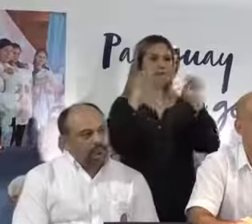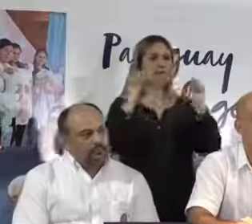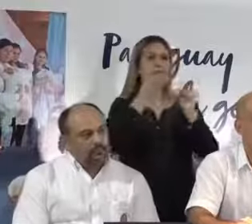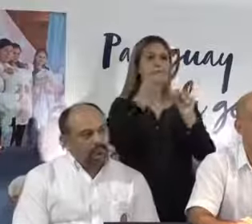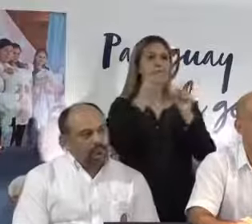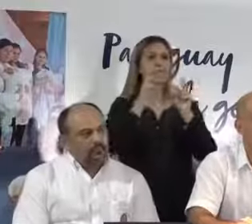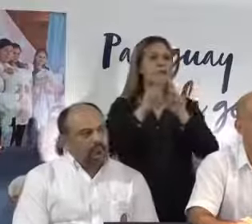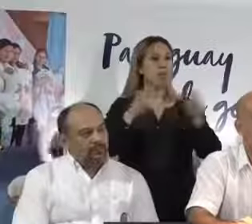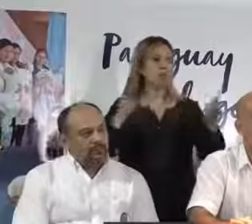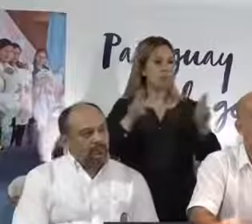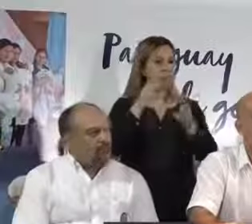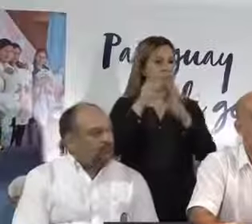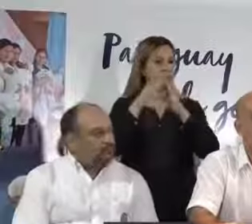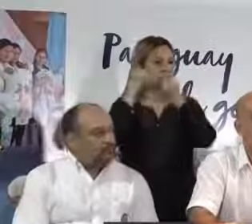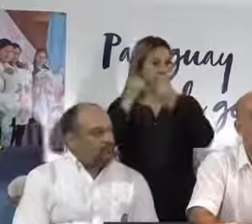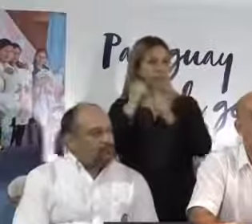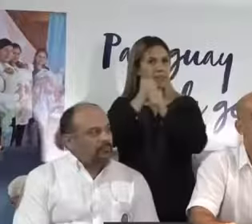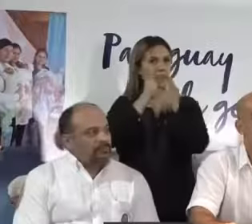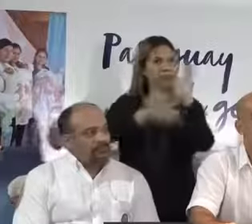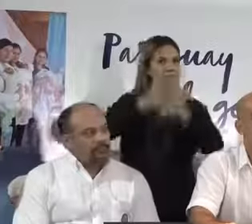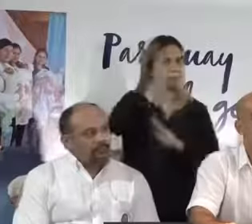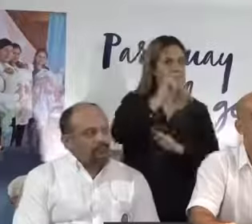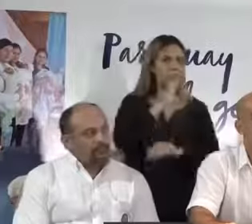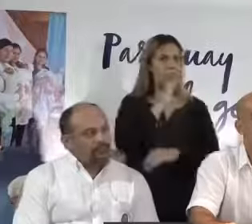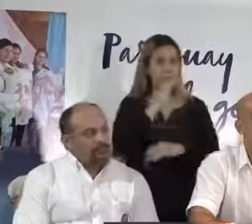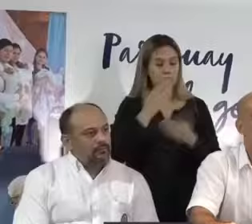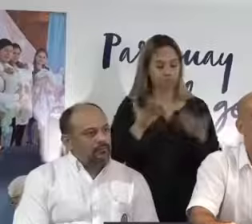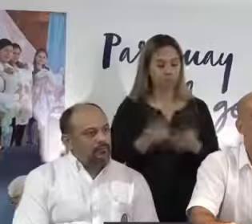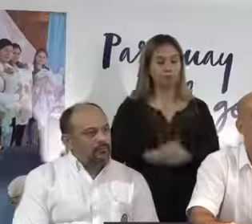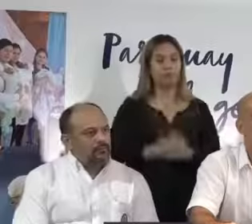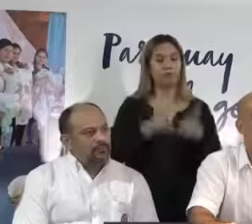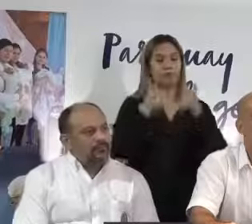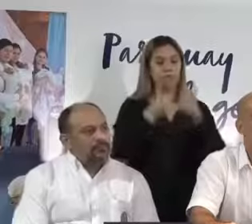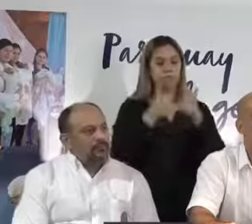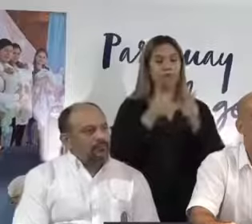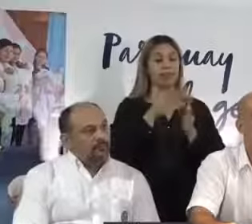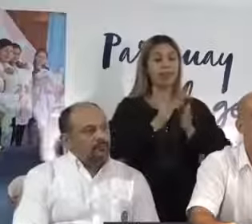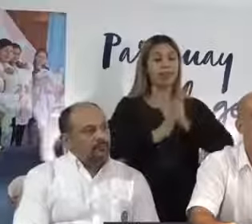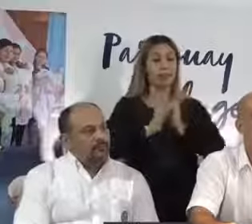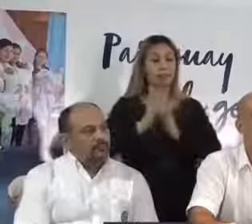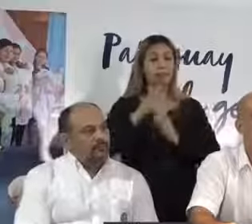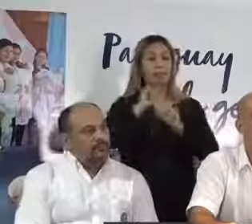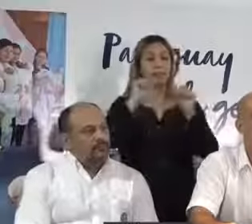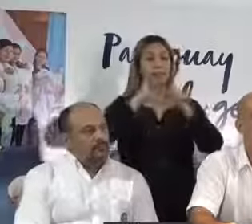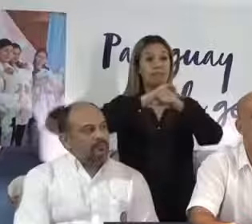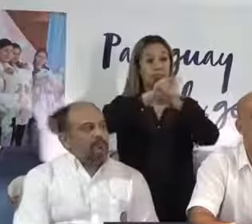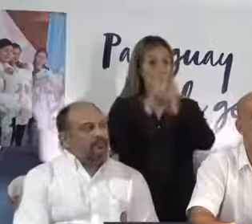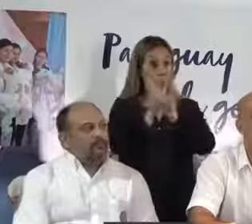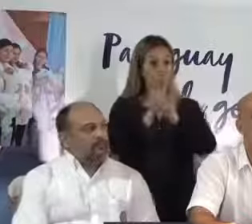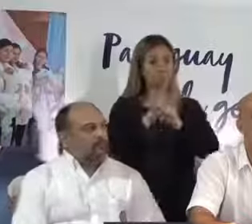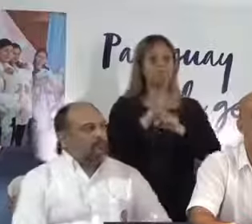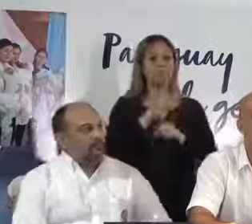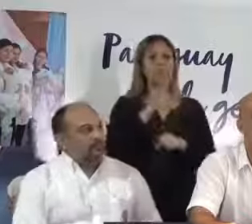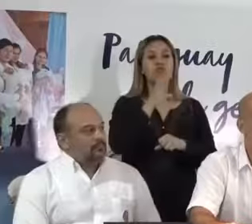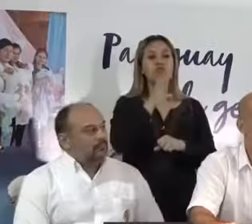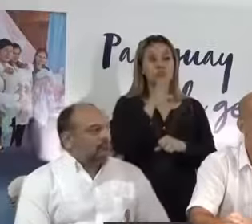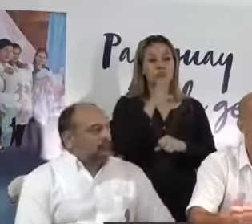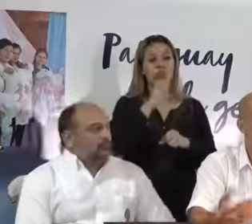cuarentena y de este ciudadano. Sí, sí, el tratamiento de las personas con coronavirus es muy similar a las personas que